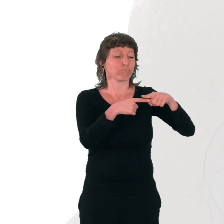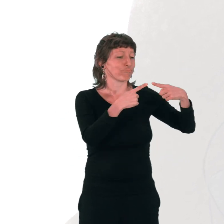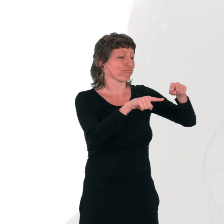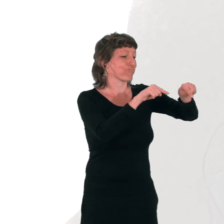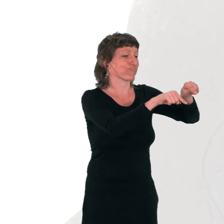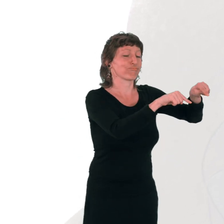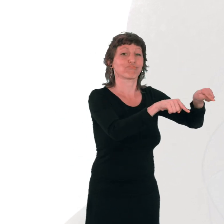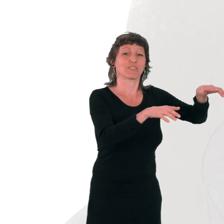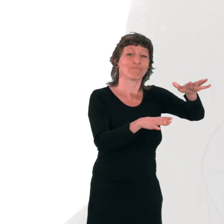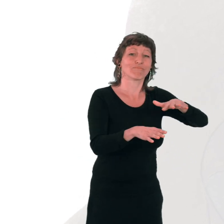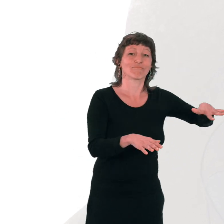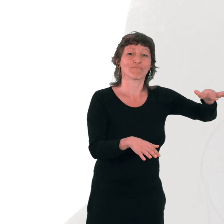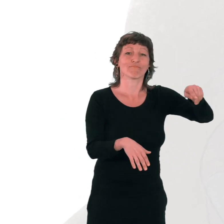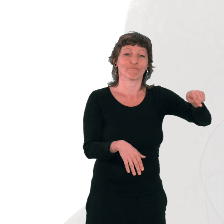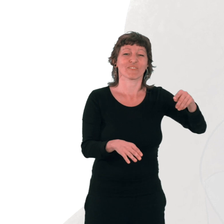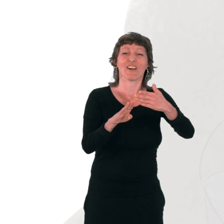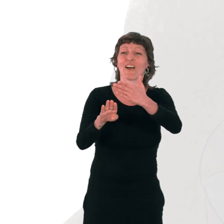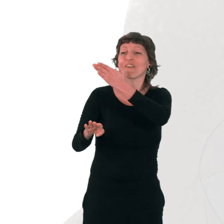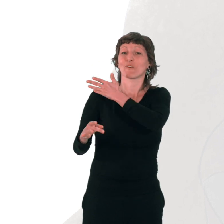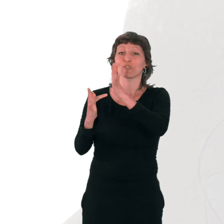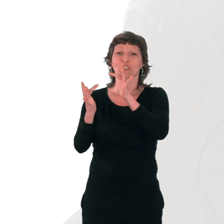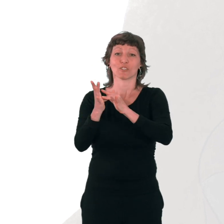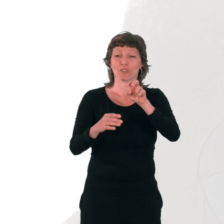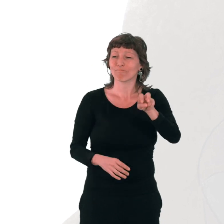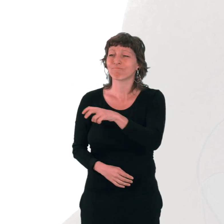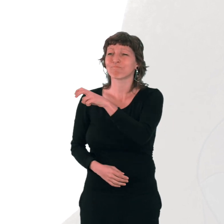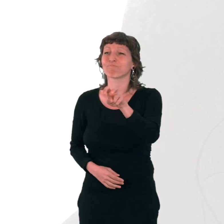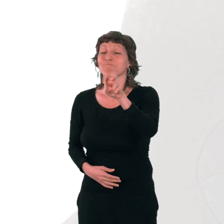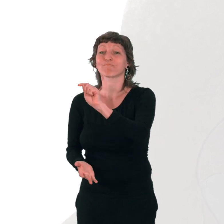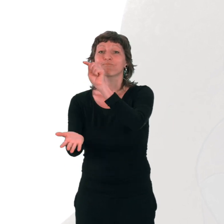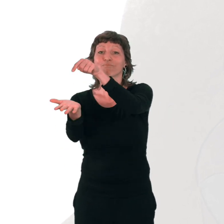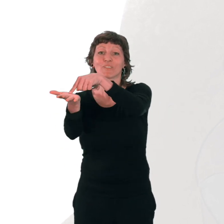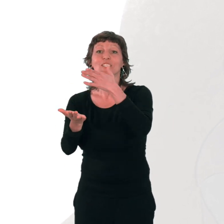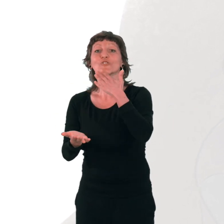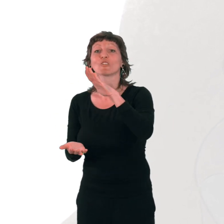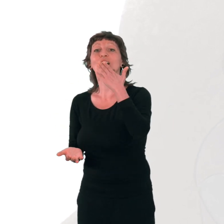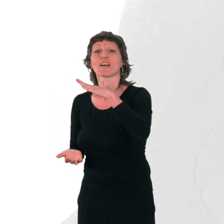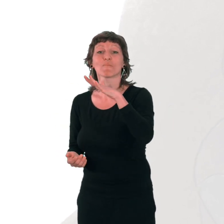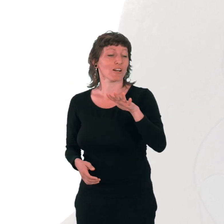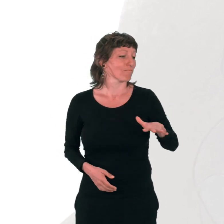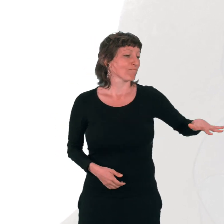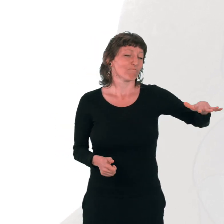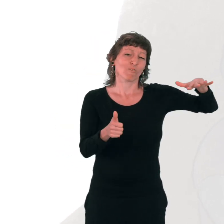Il y a là aussi beaucoup d'autres femmes qui étaient montées avec lui à Jérusalem.